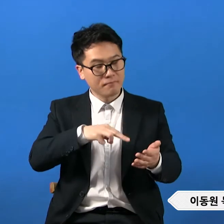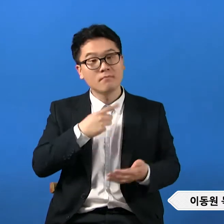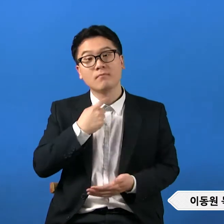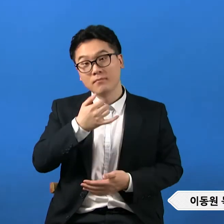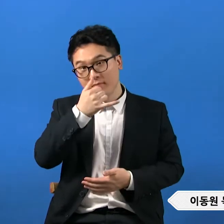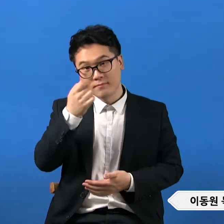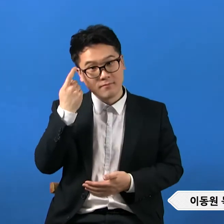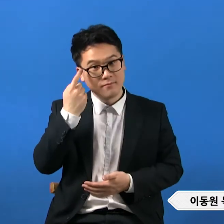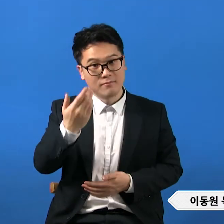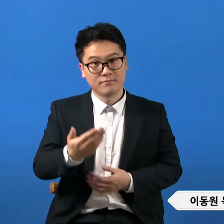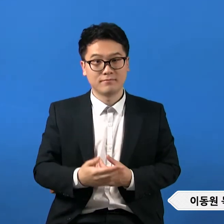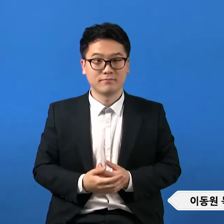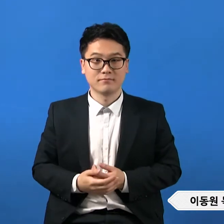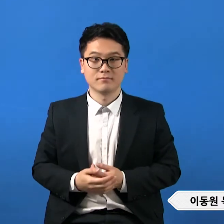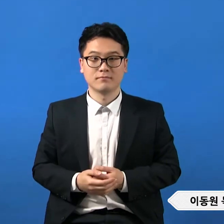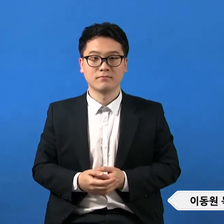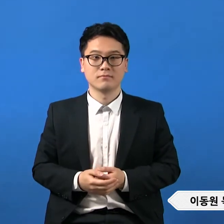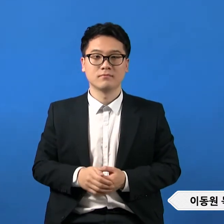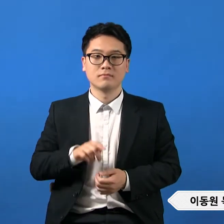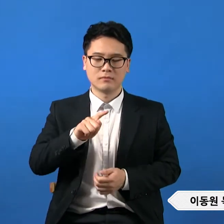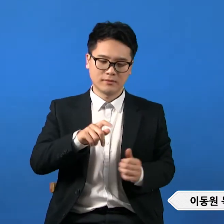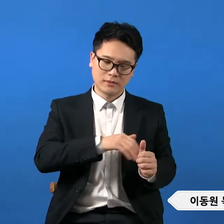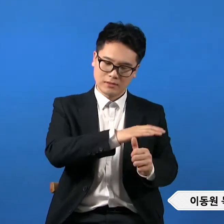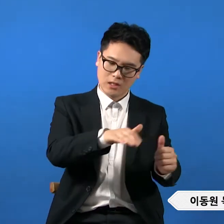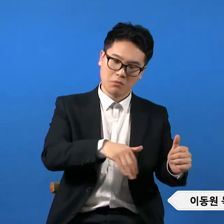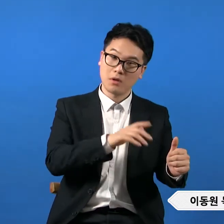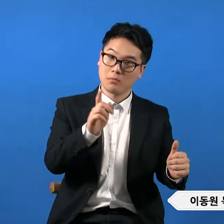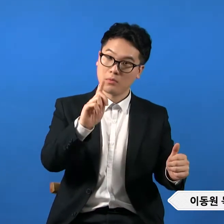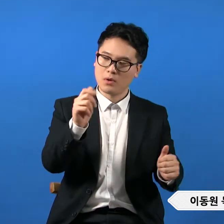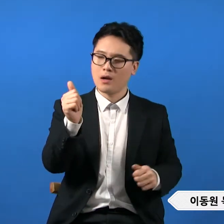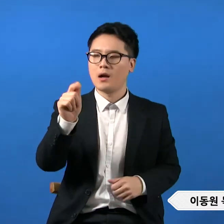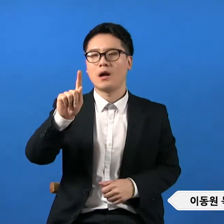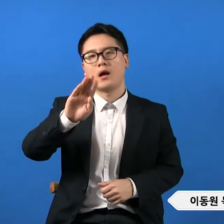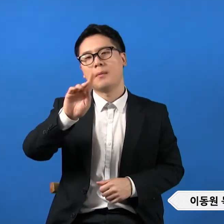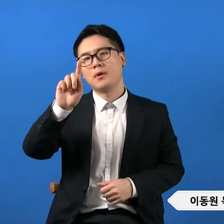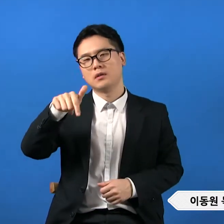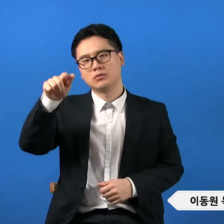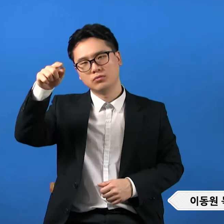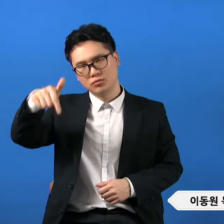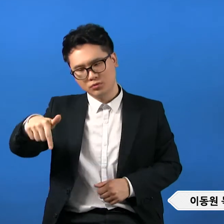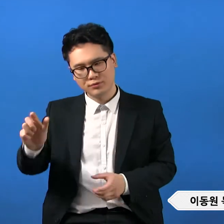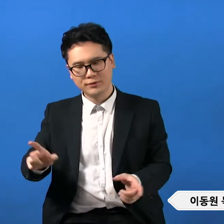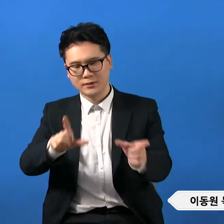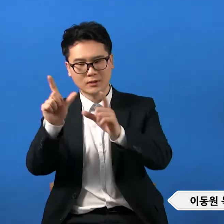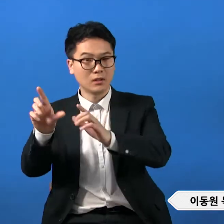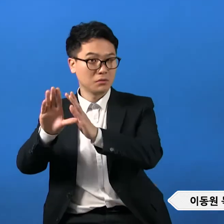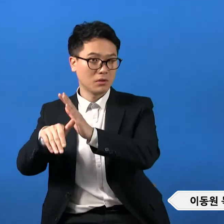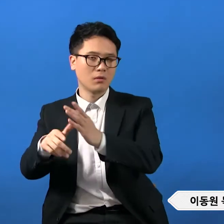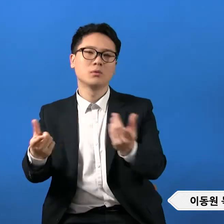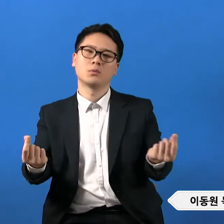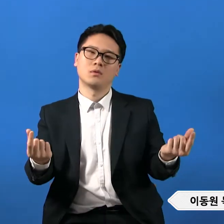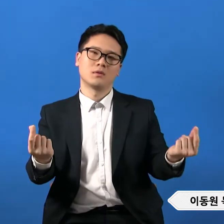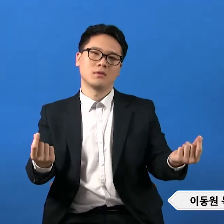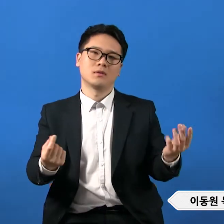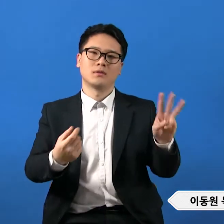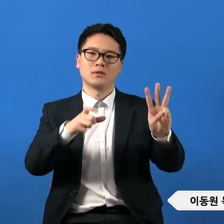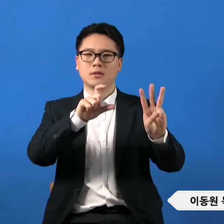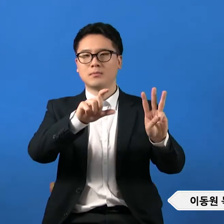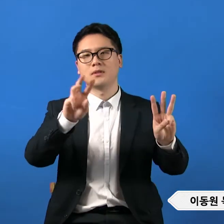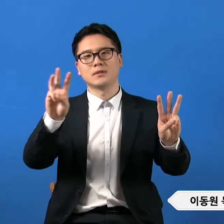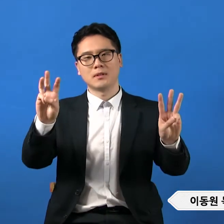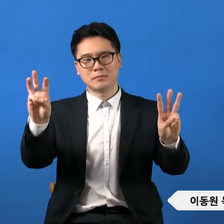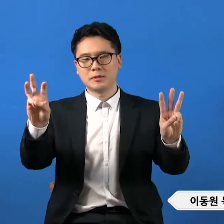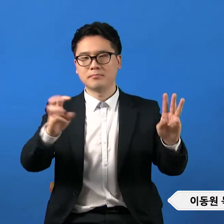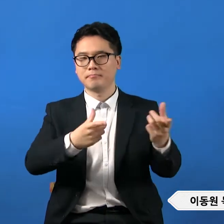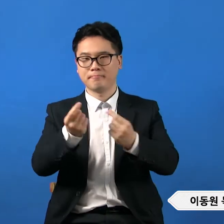애가. 그 시대적 배경은 하박국과 같은 시대적 배경이에요. 자, 3장 30절 같이